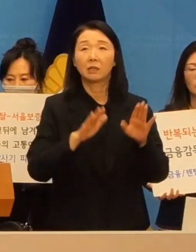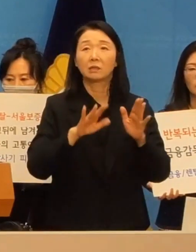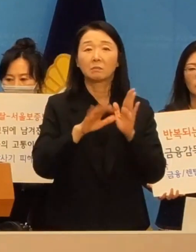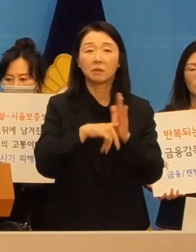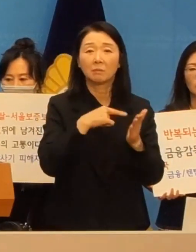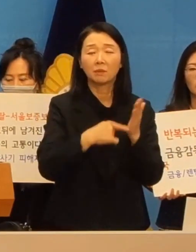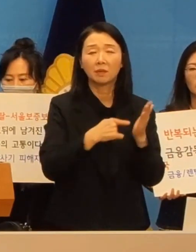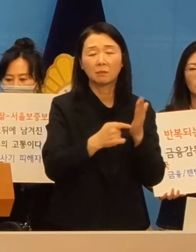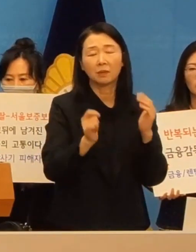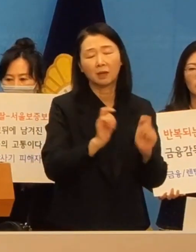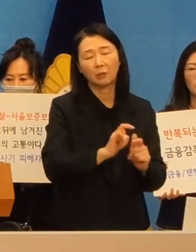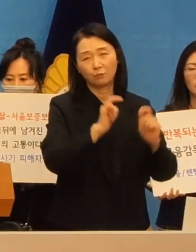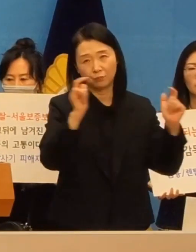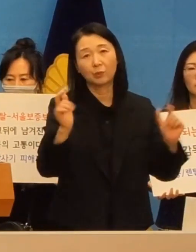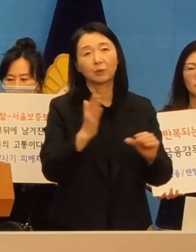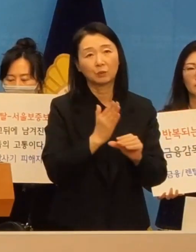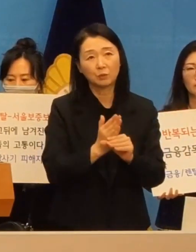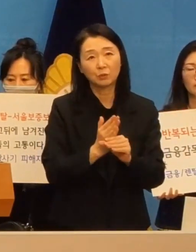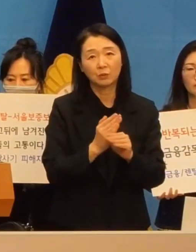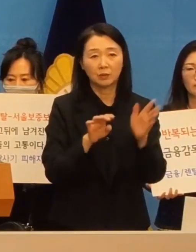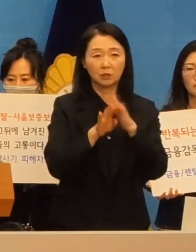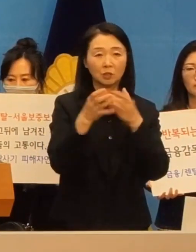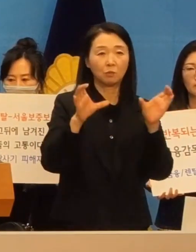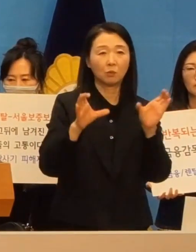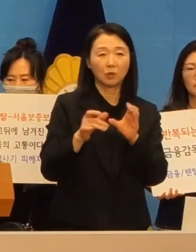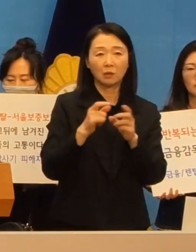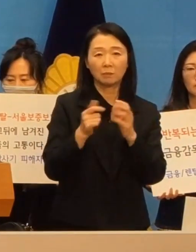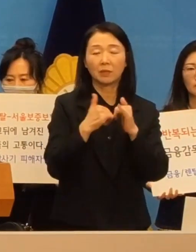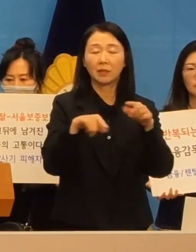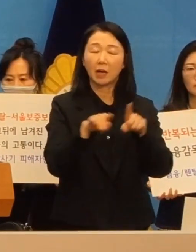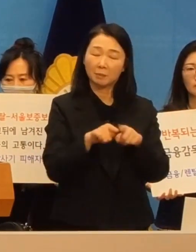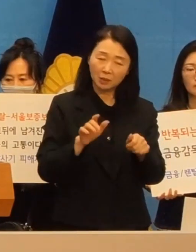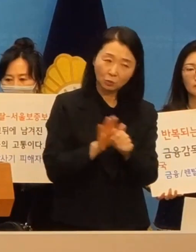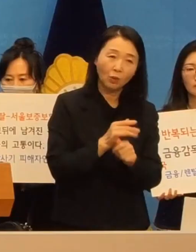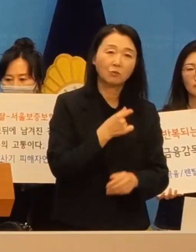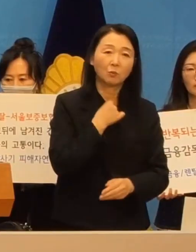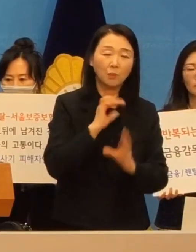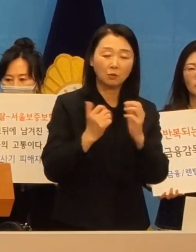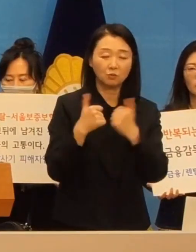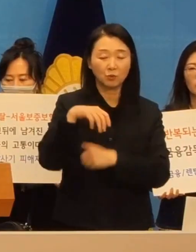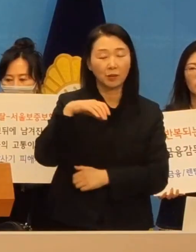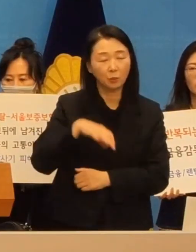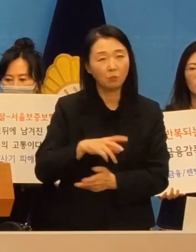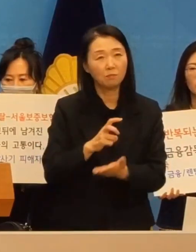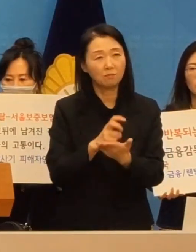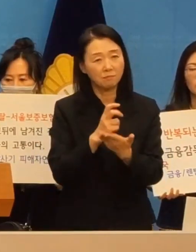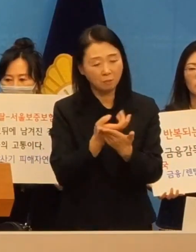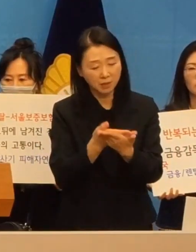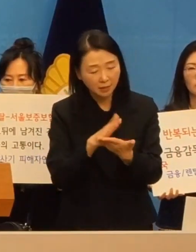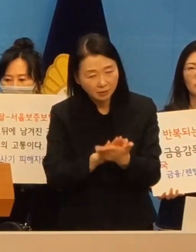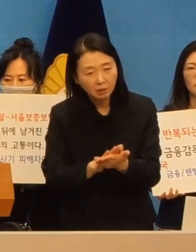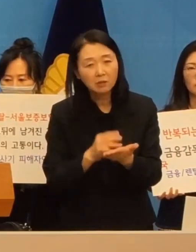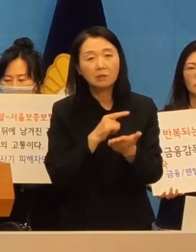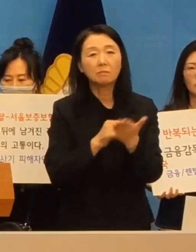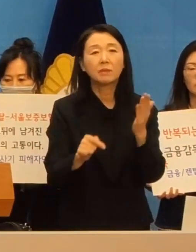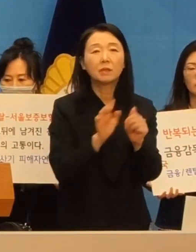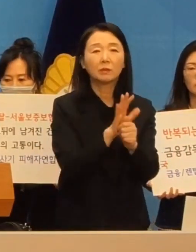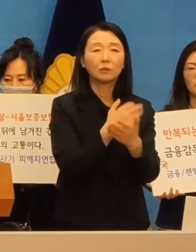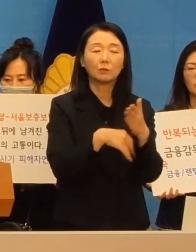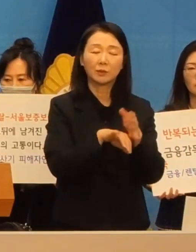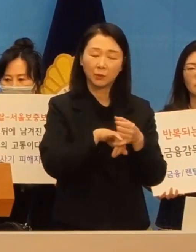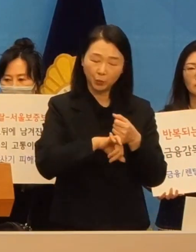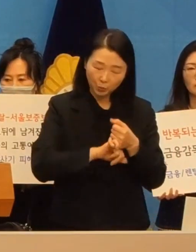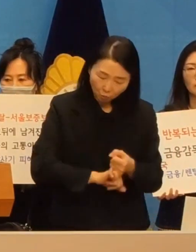피해는 커지고 있습니다. 진보당은 피해자 곁에서 끝까지 함께하며 국회에서 제도 개선과 피해 구제를